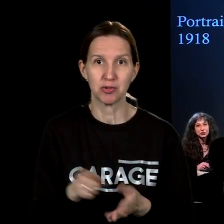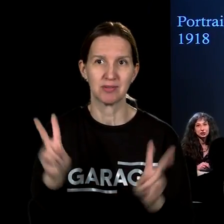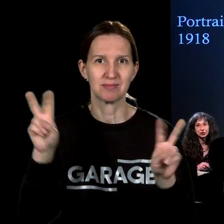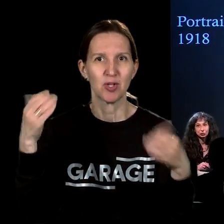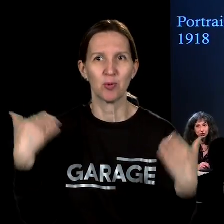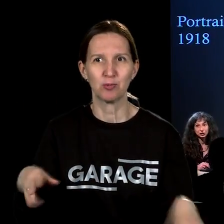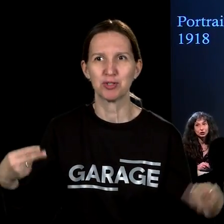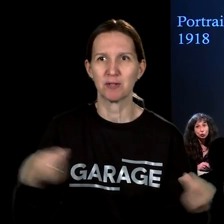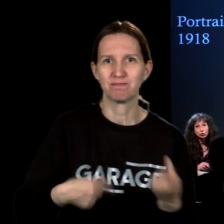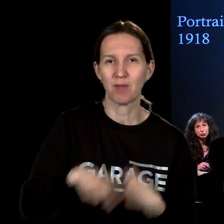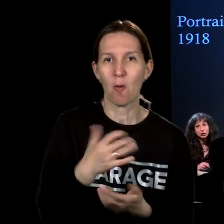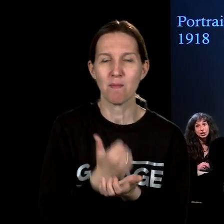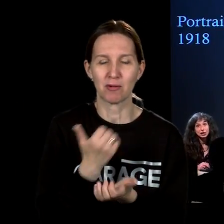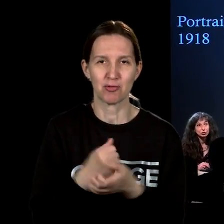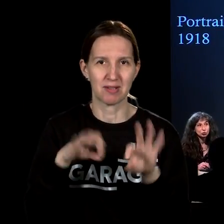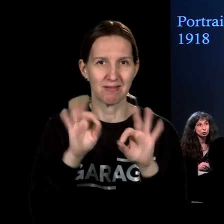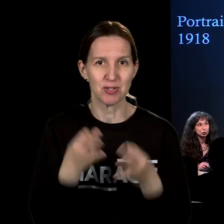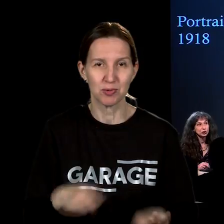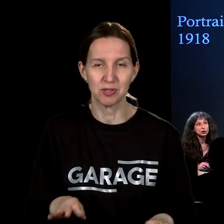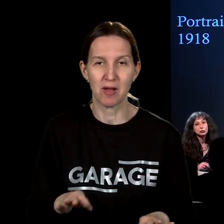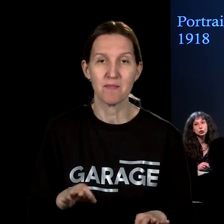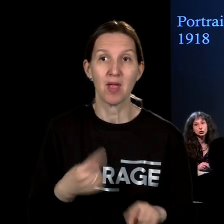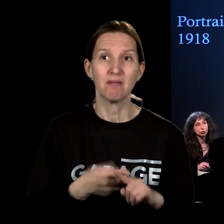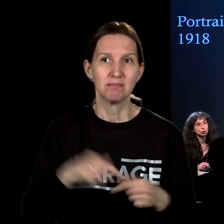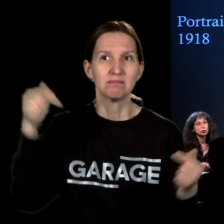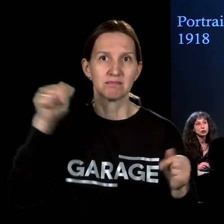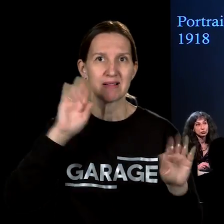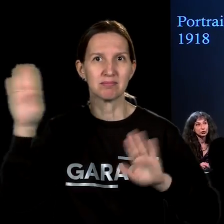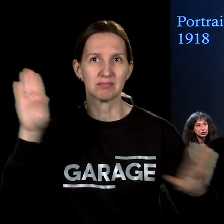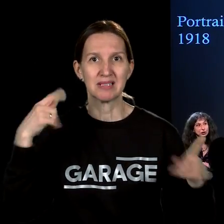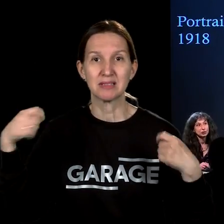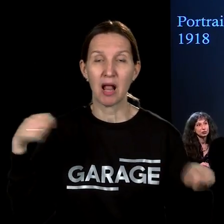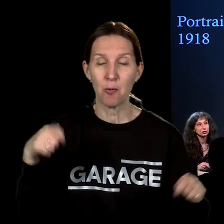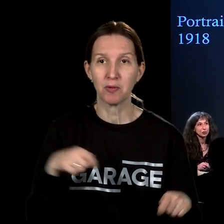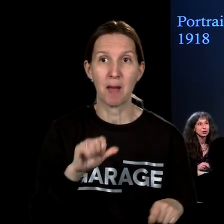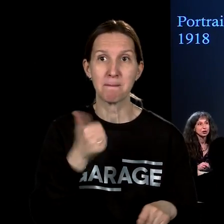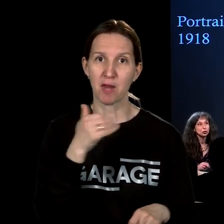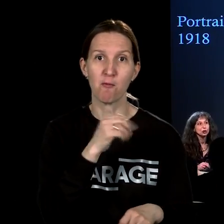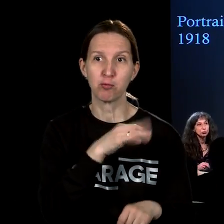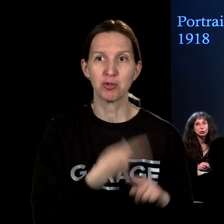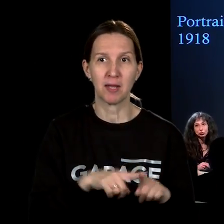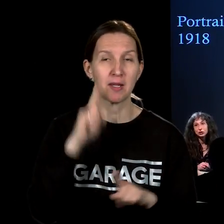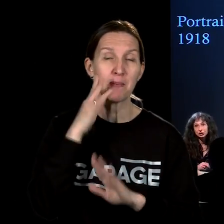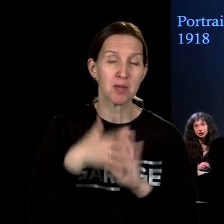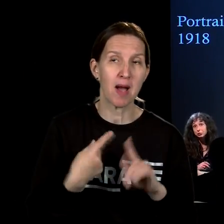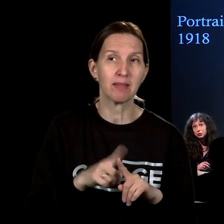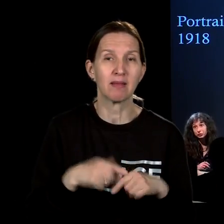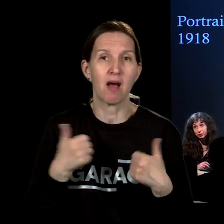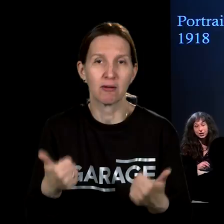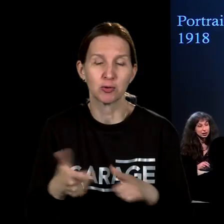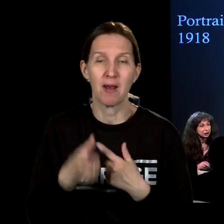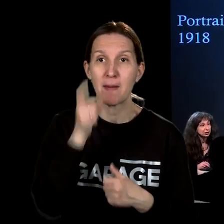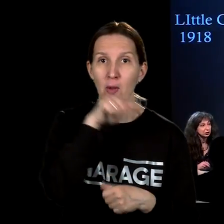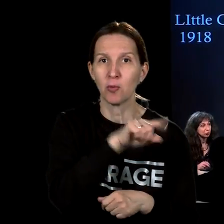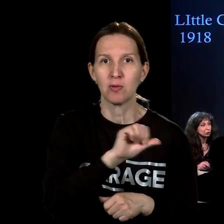искусством, и, соответственно, становится салоном, это тоже то, что делает Фуджита, то, что он первый понимает, там, хорошо или плохо, но он это делает